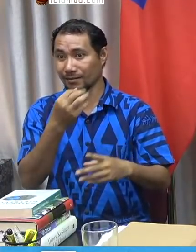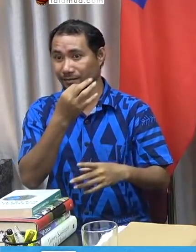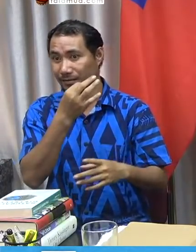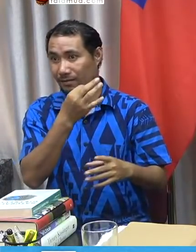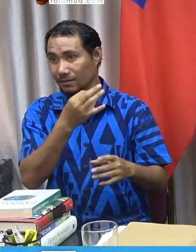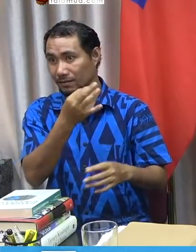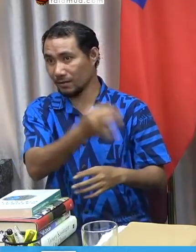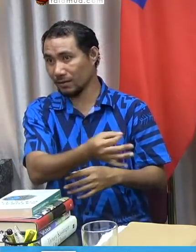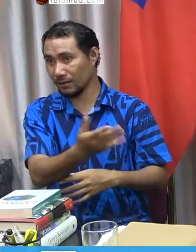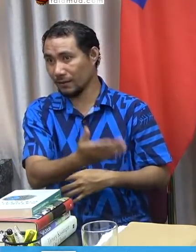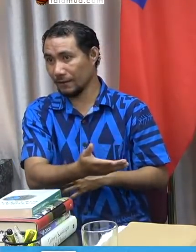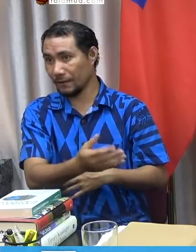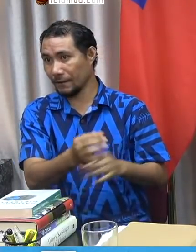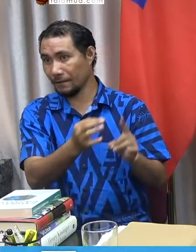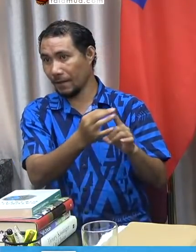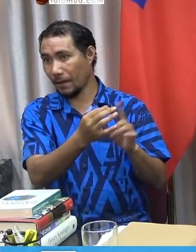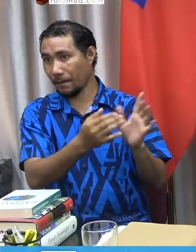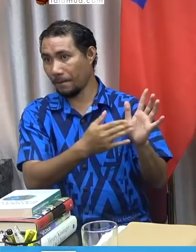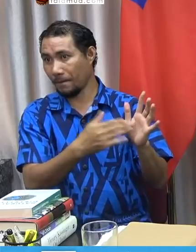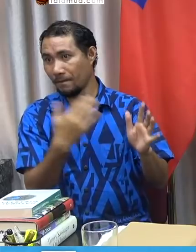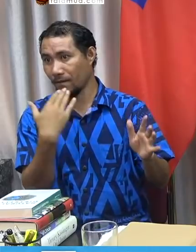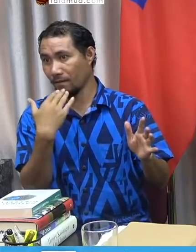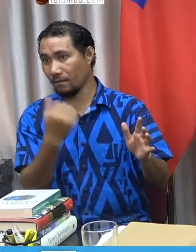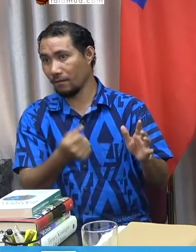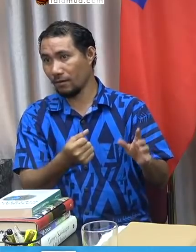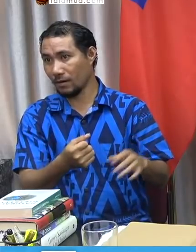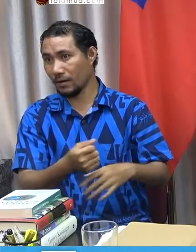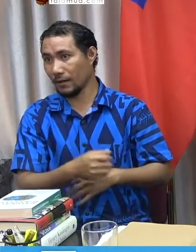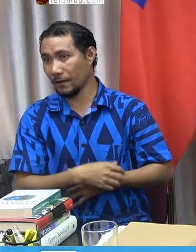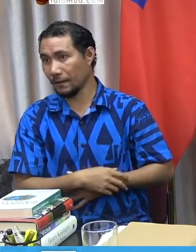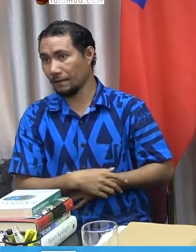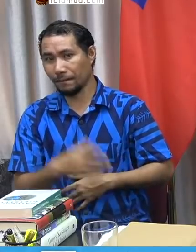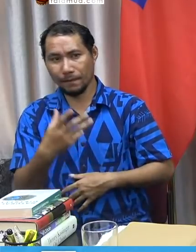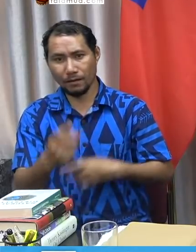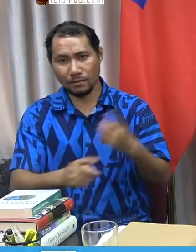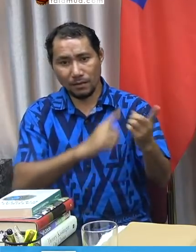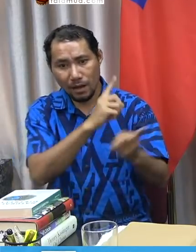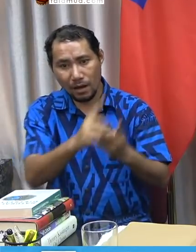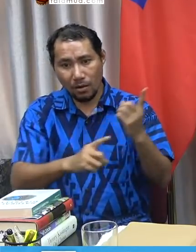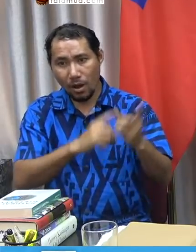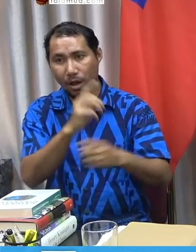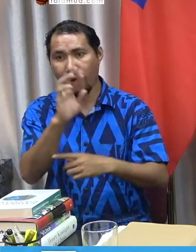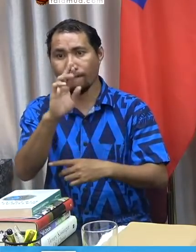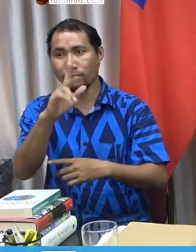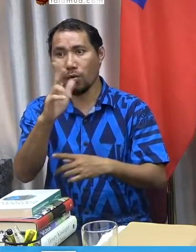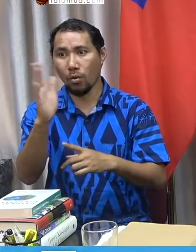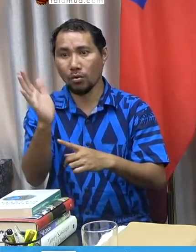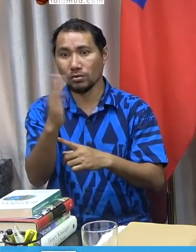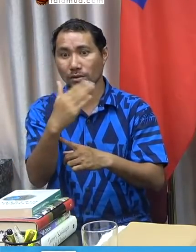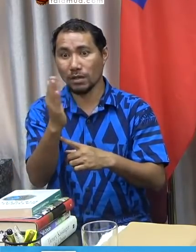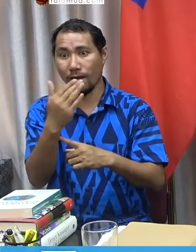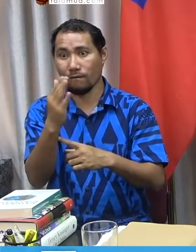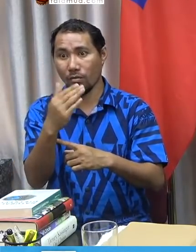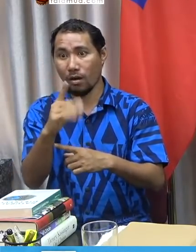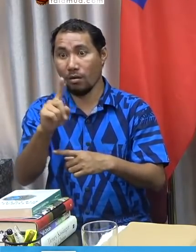lo ia se fa tala no nga o ni sisinga fu e fa pe fa manatula Samoa mo yan